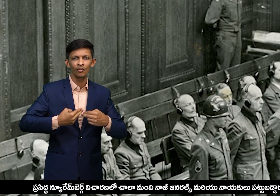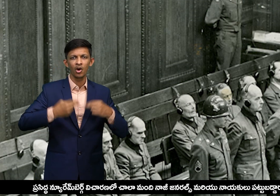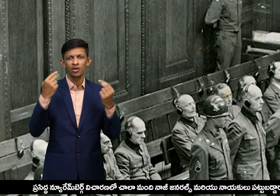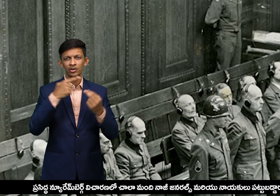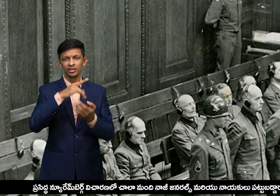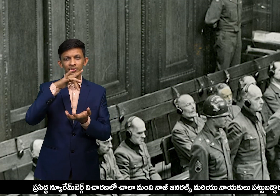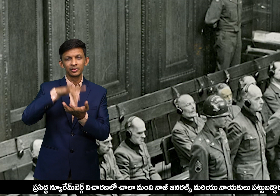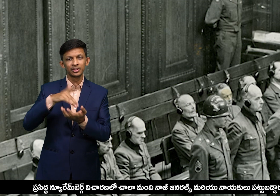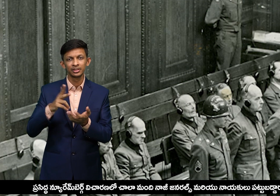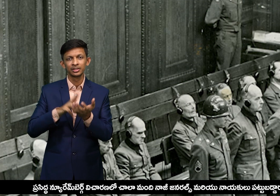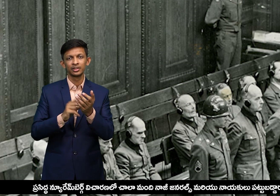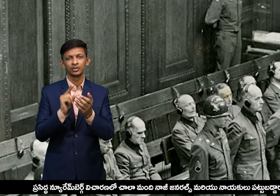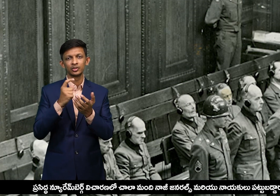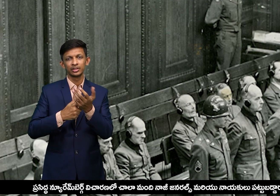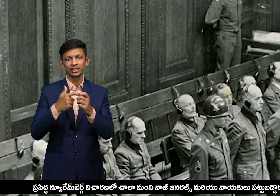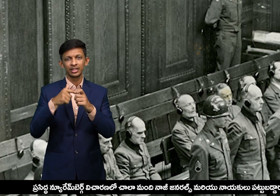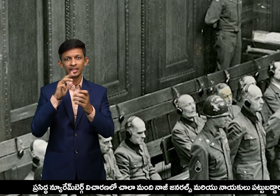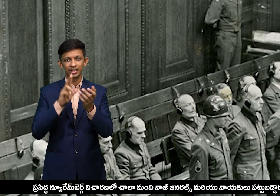గురయ్యారు.